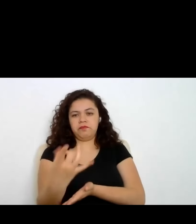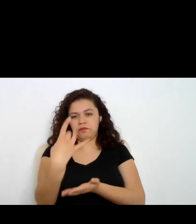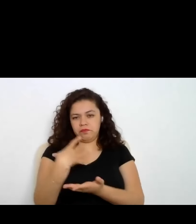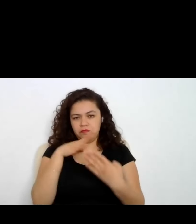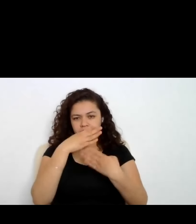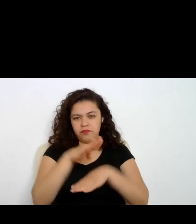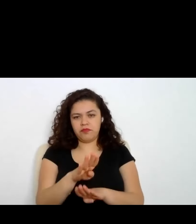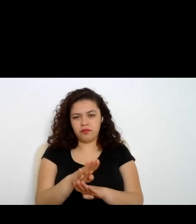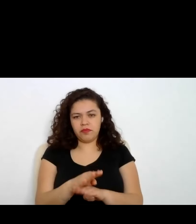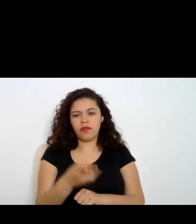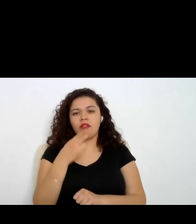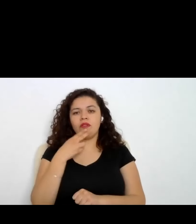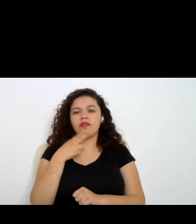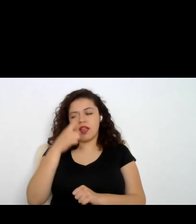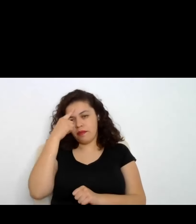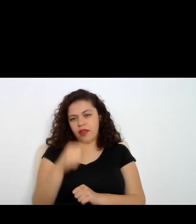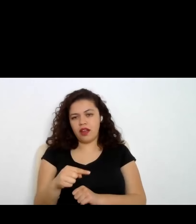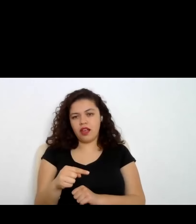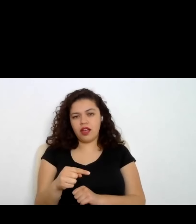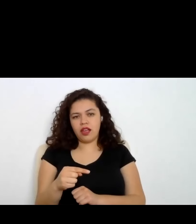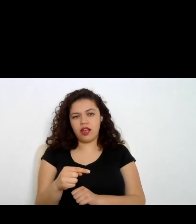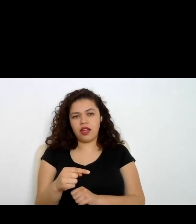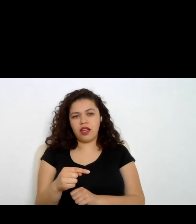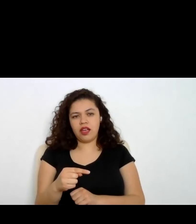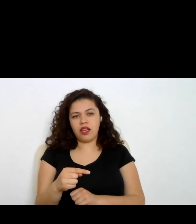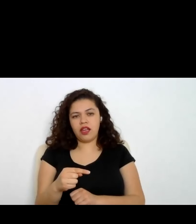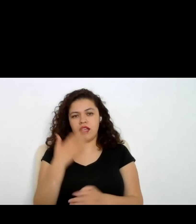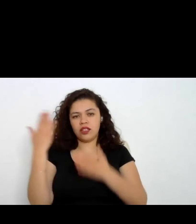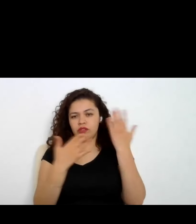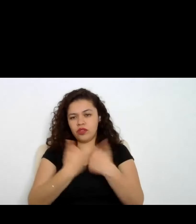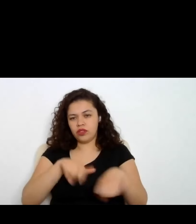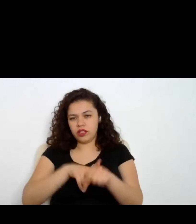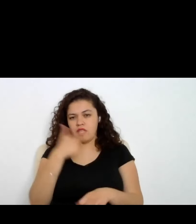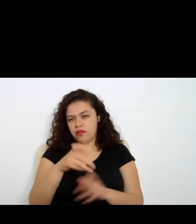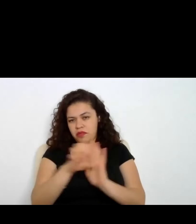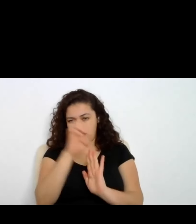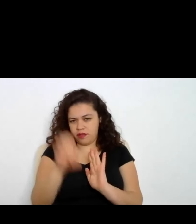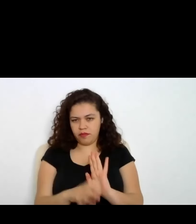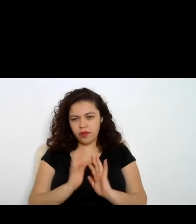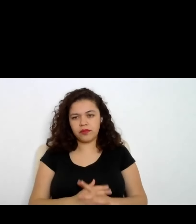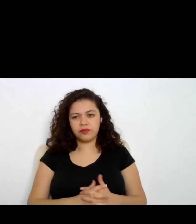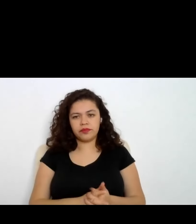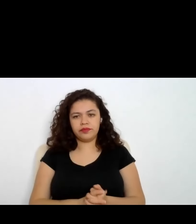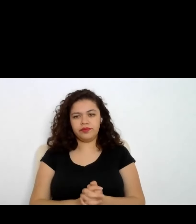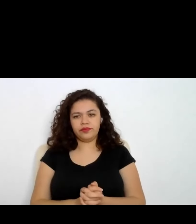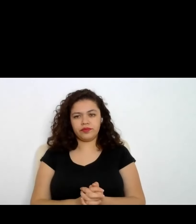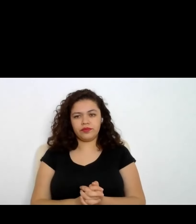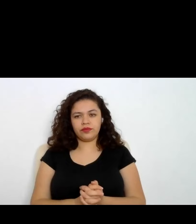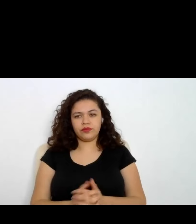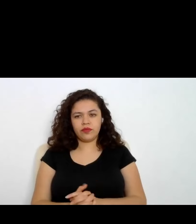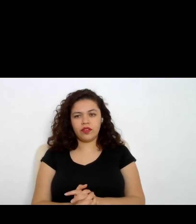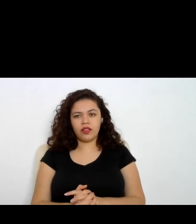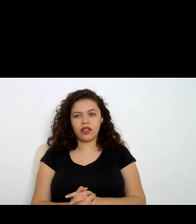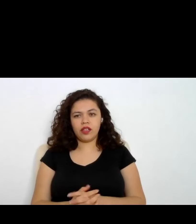transferencia, serían utilizados para un estudio socioeconómico, por ejemplo, no se requiere entrar en